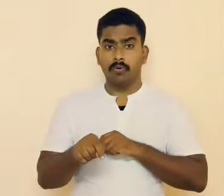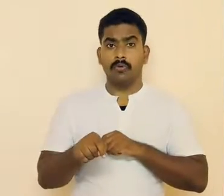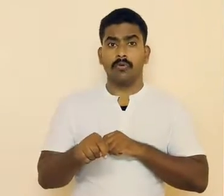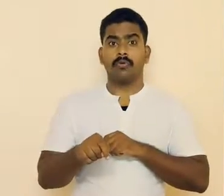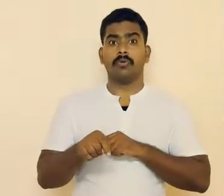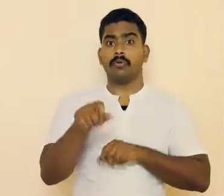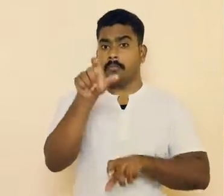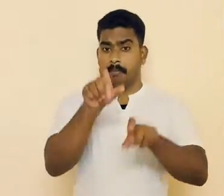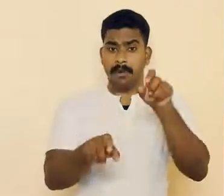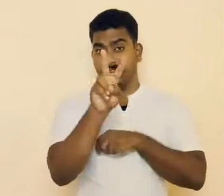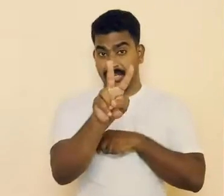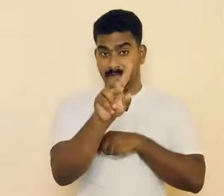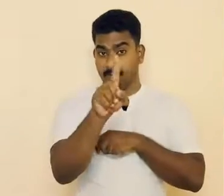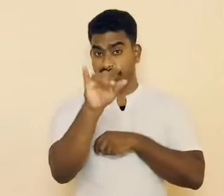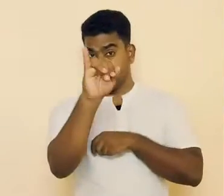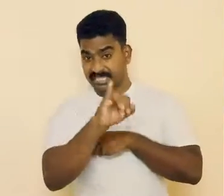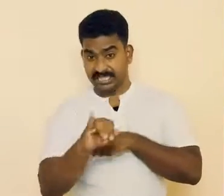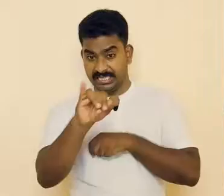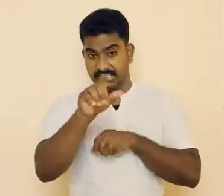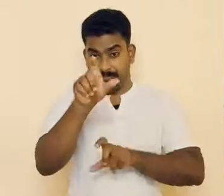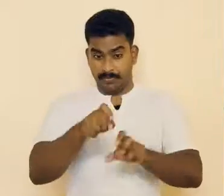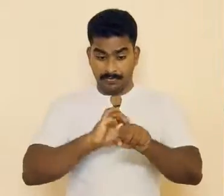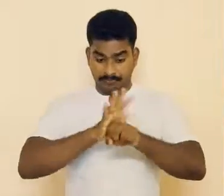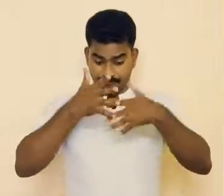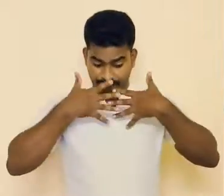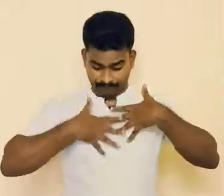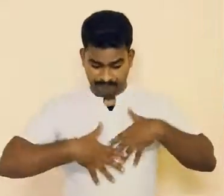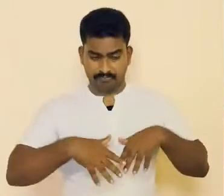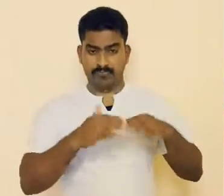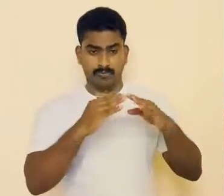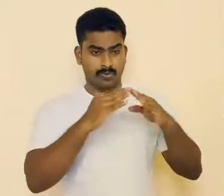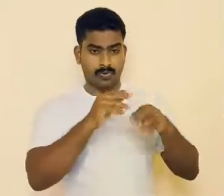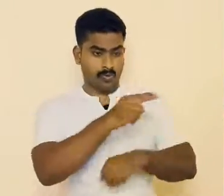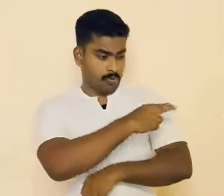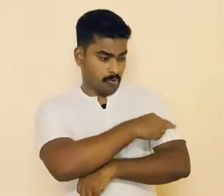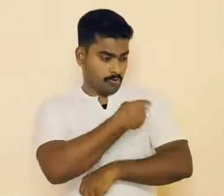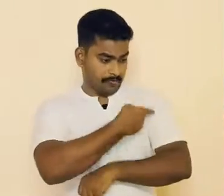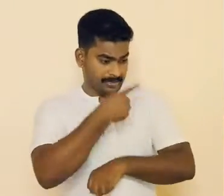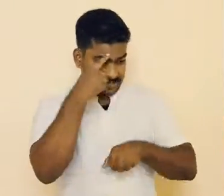സംസ്ഥാനത്ത് നിലവിൽ 216 പേർ ആശുപത്രികളിൽ ചികിത്സയിലുണ്ട്.